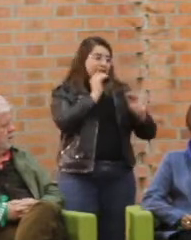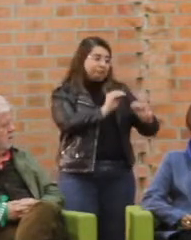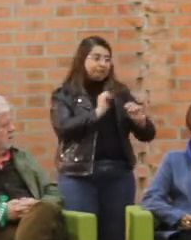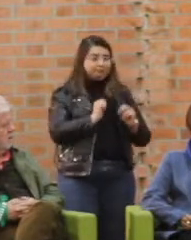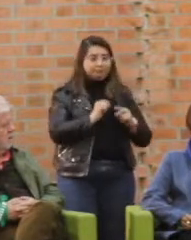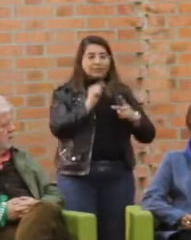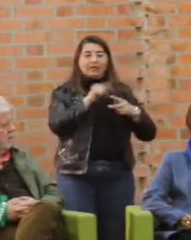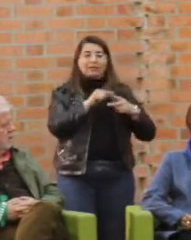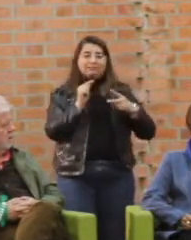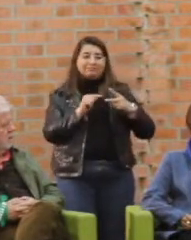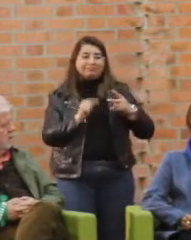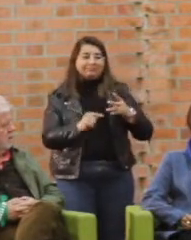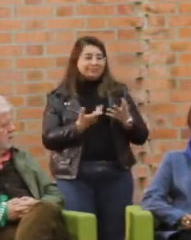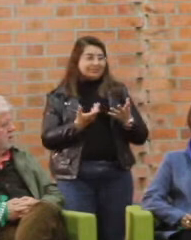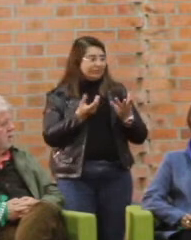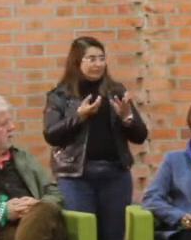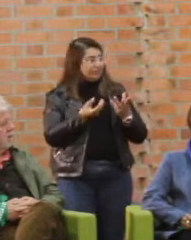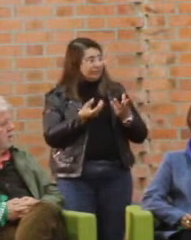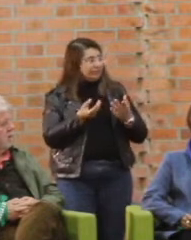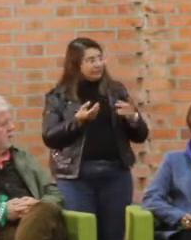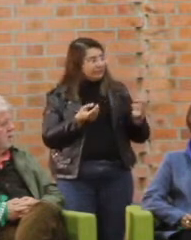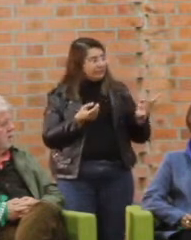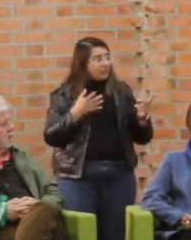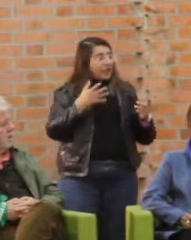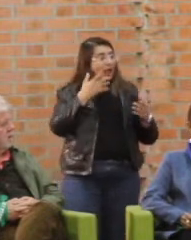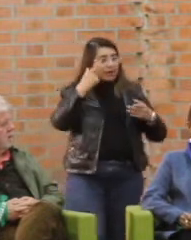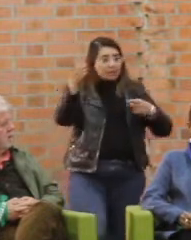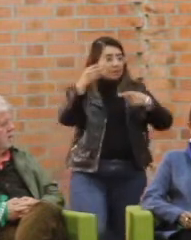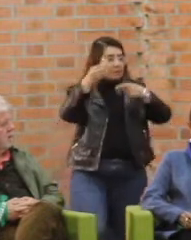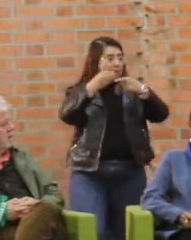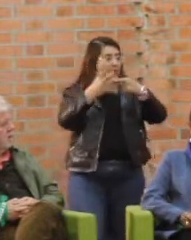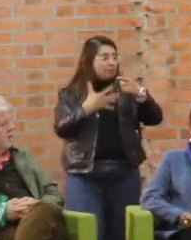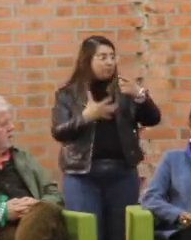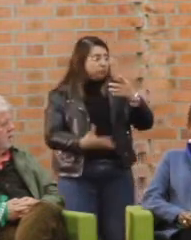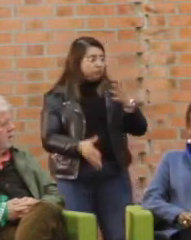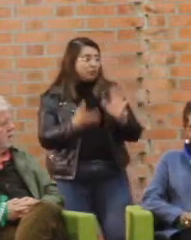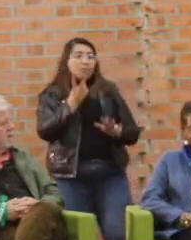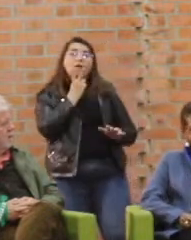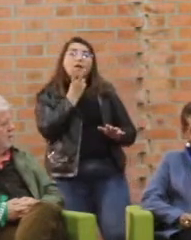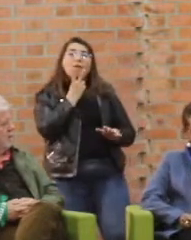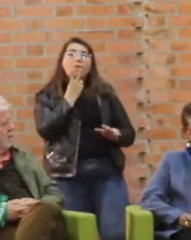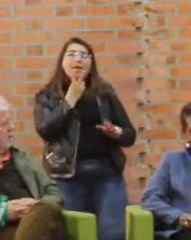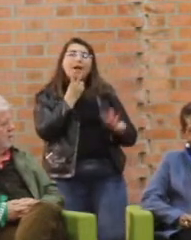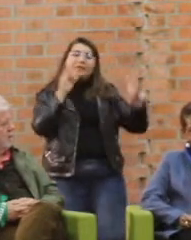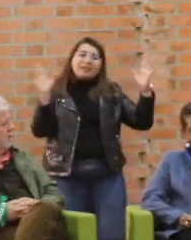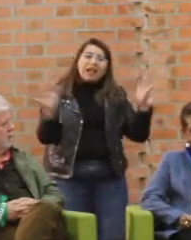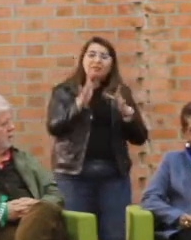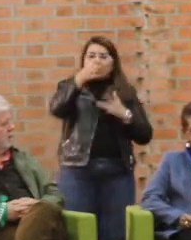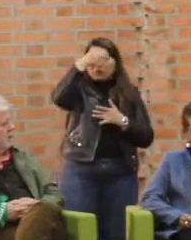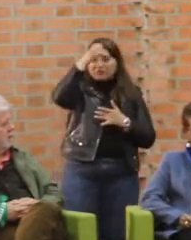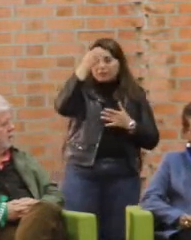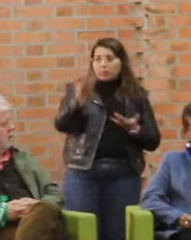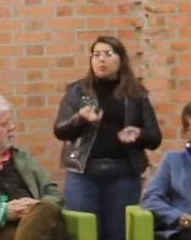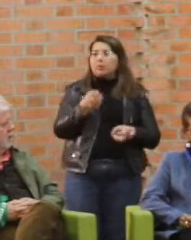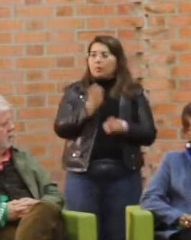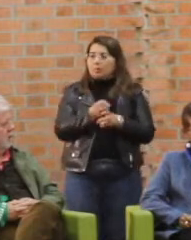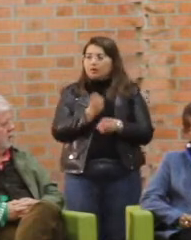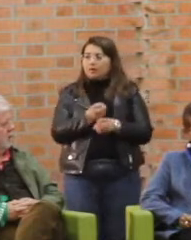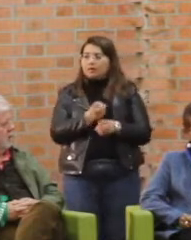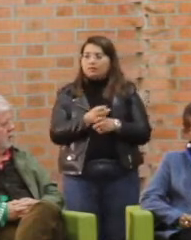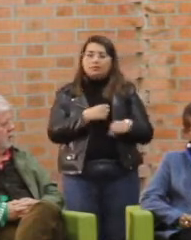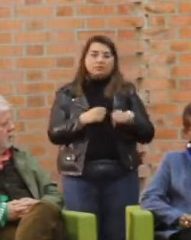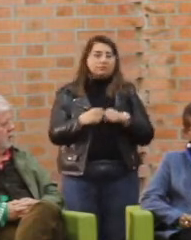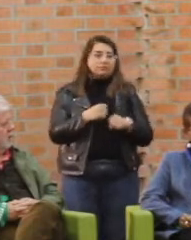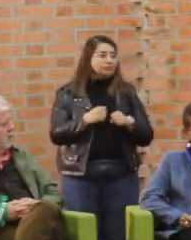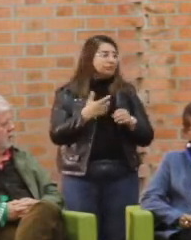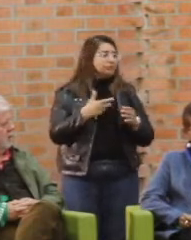y 17 y 18 y entonces ahí te que los vocabularios sobre el cuidado del parto